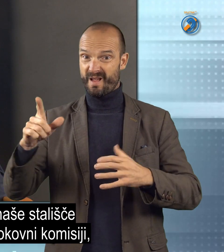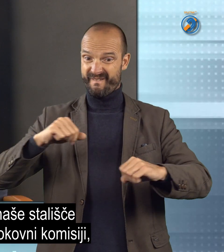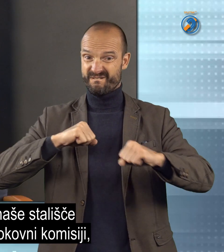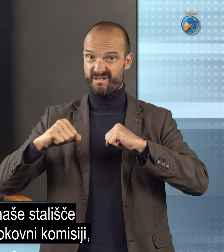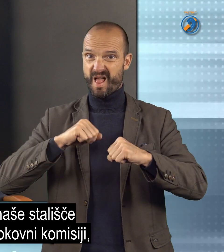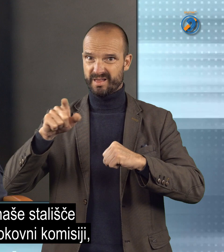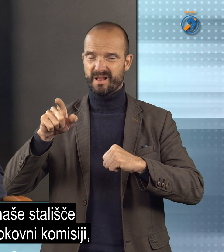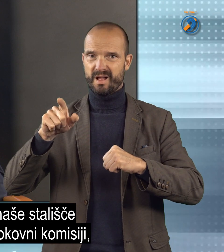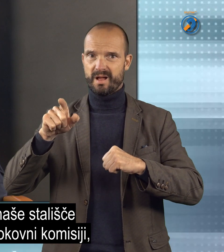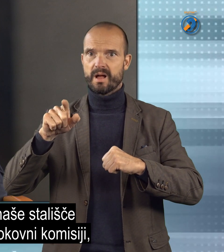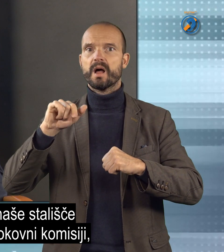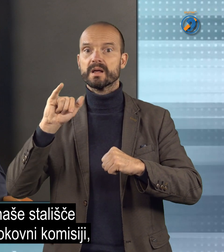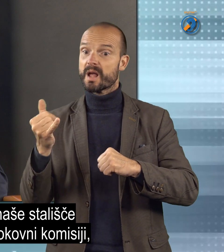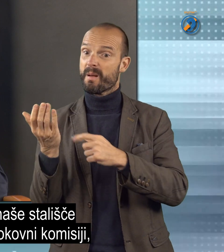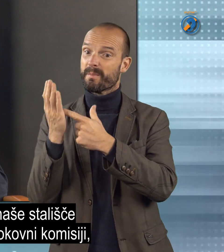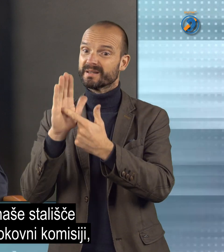Vlada je predstavila